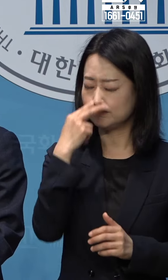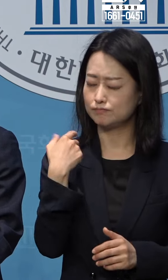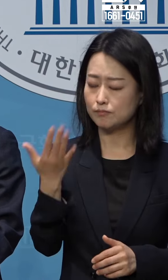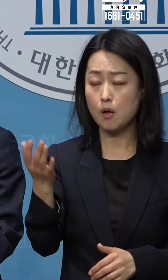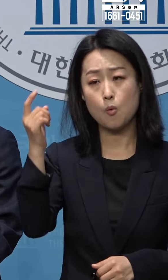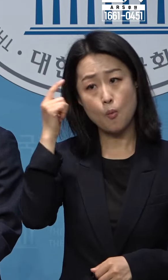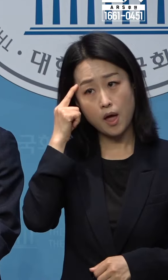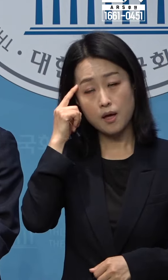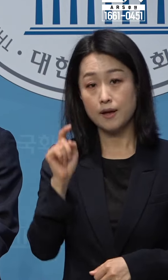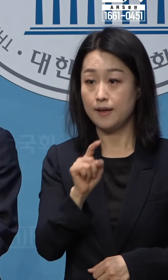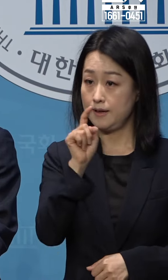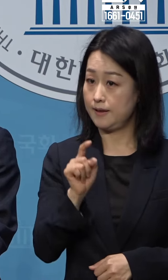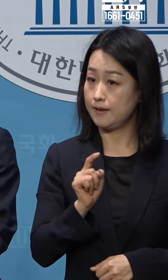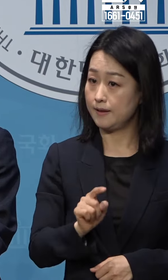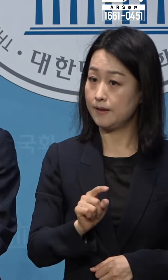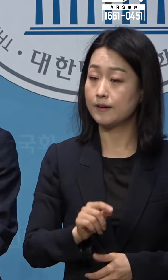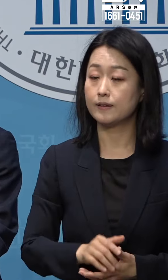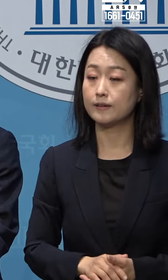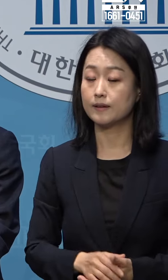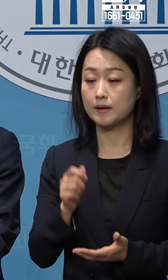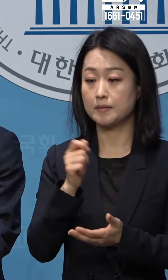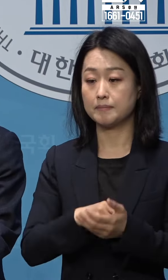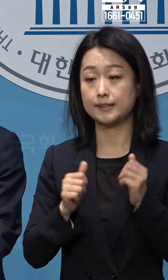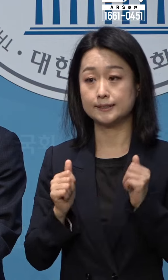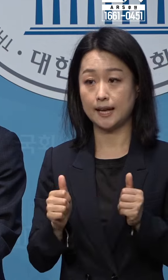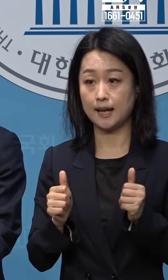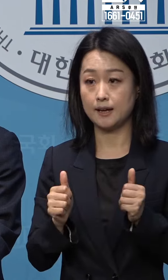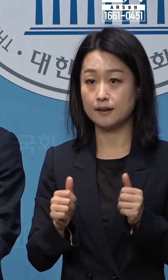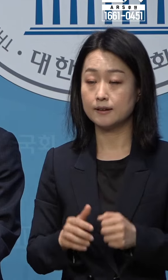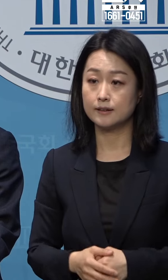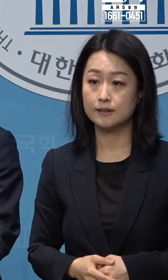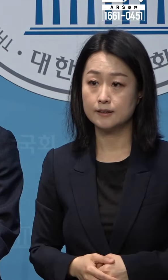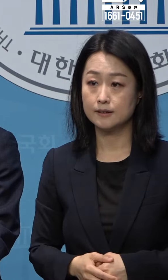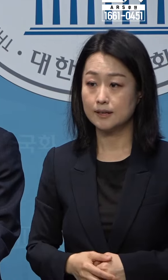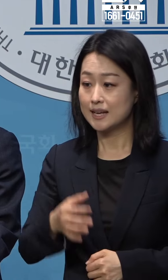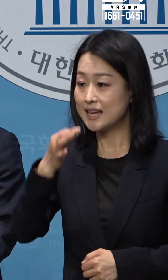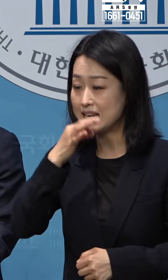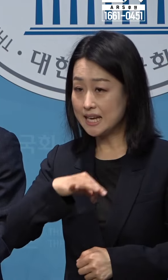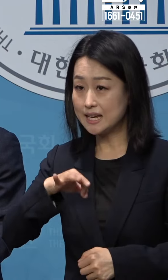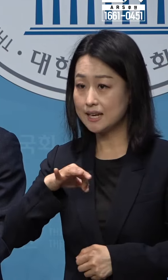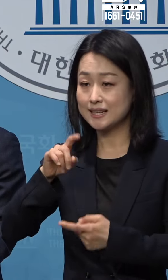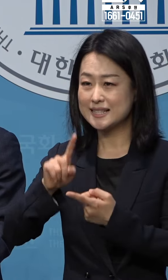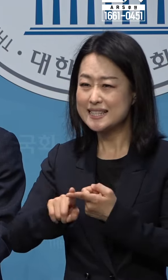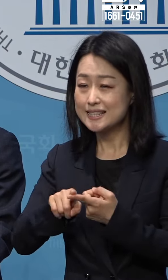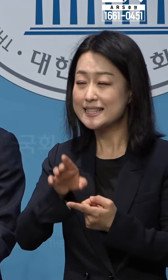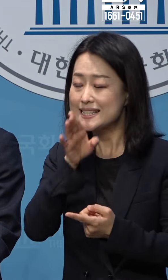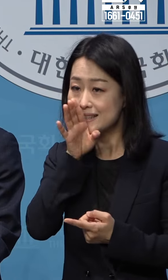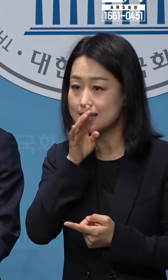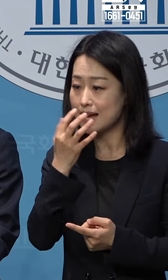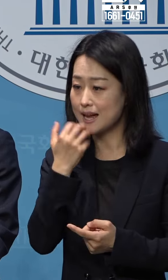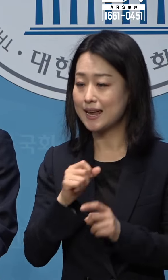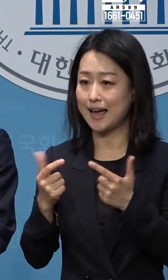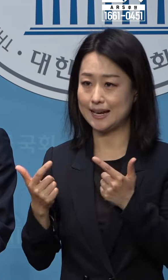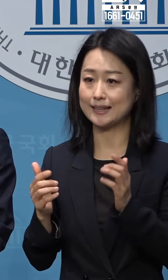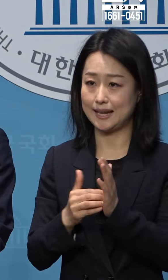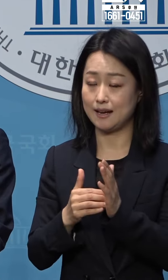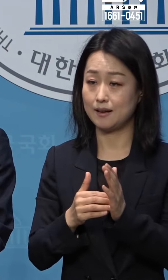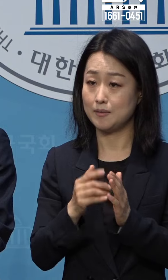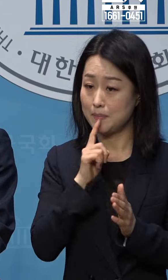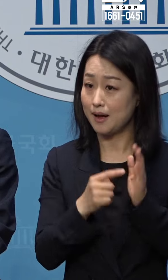모를 일입니다 판사는 시세 차액을 내지 않았기 때문에 주가 조작이 아니라는 식으로 판단했지만